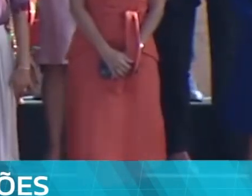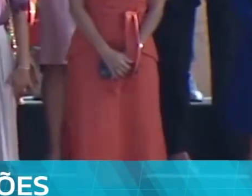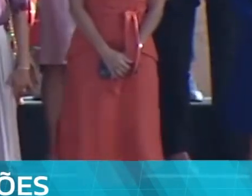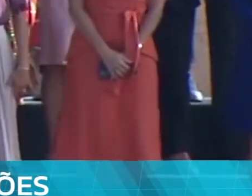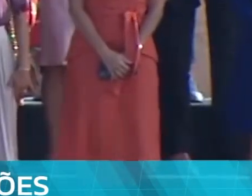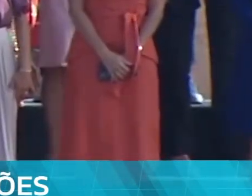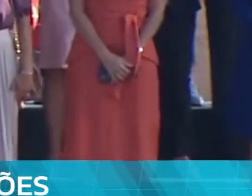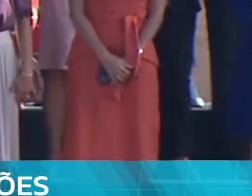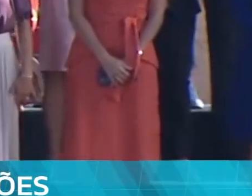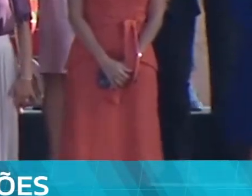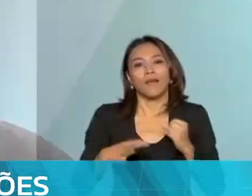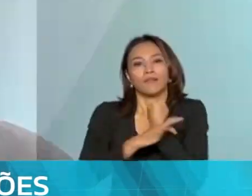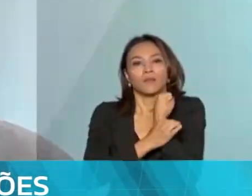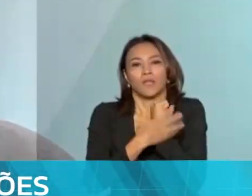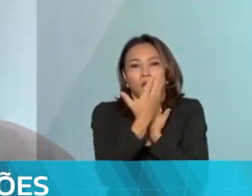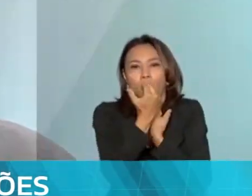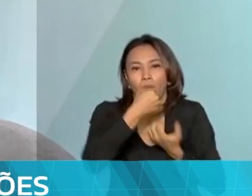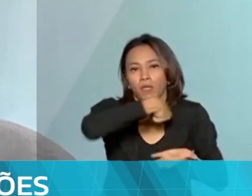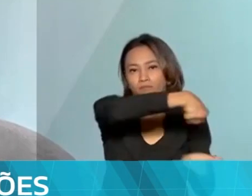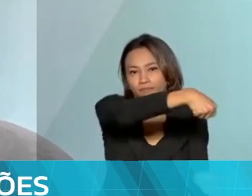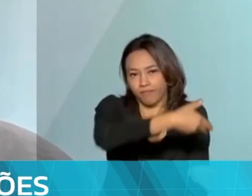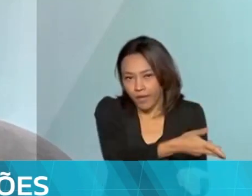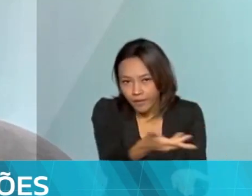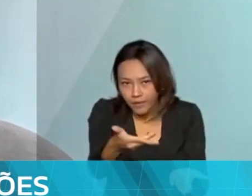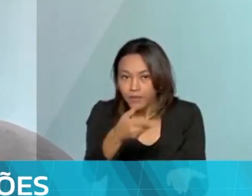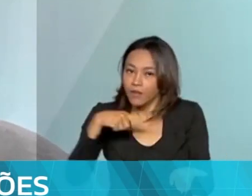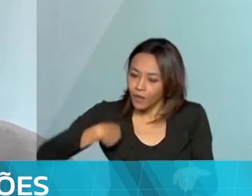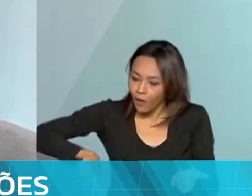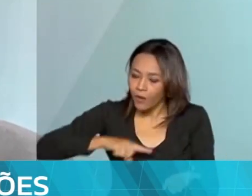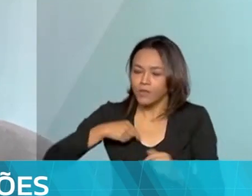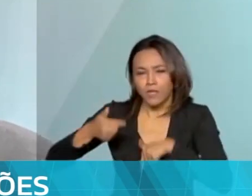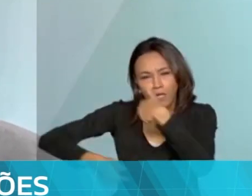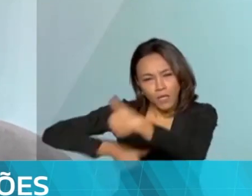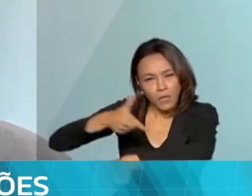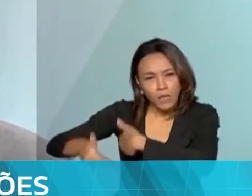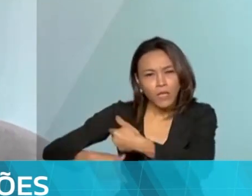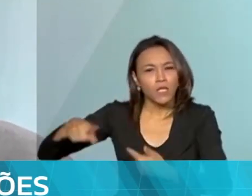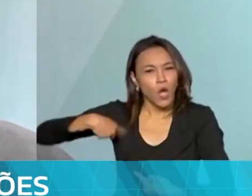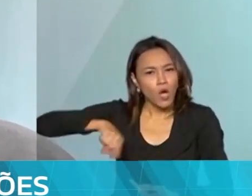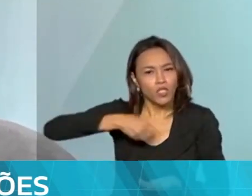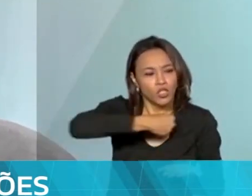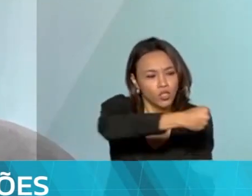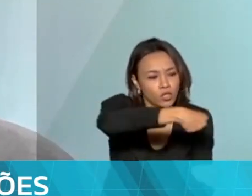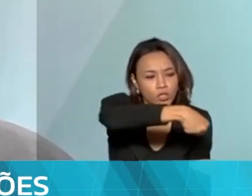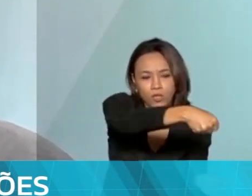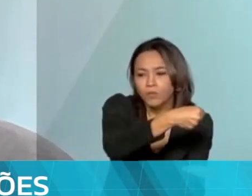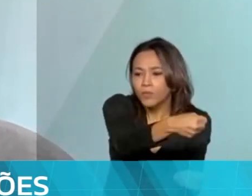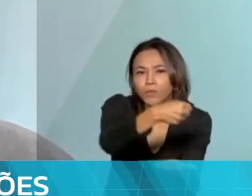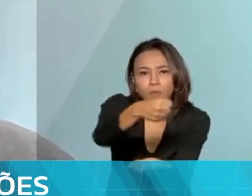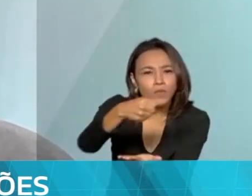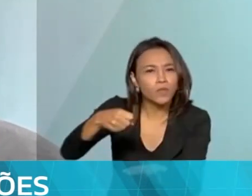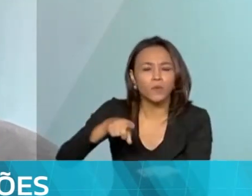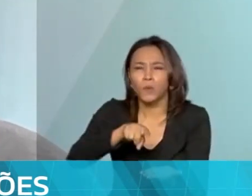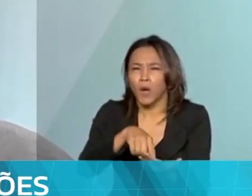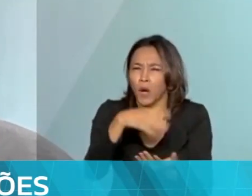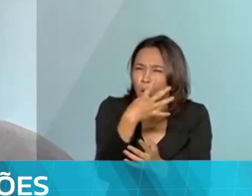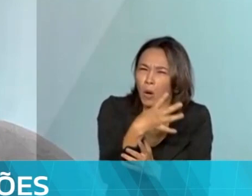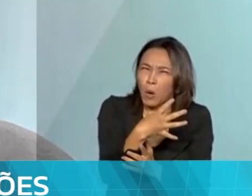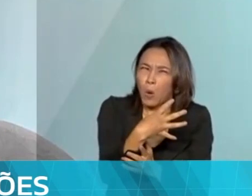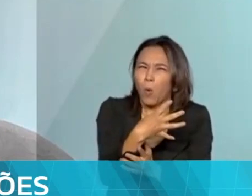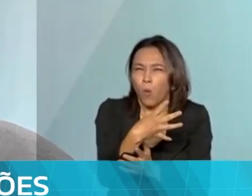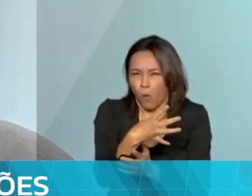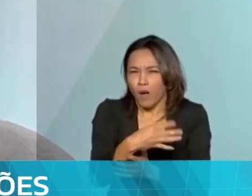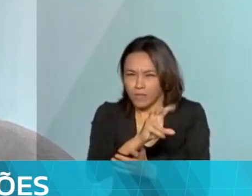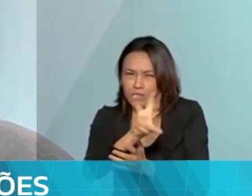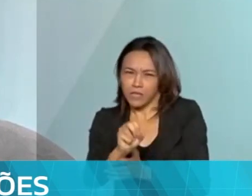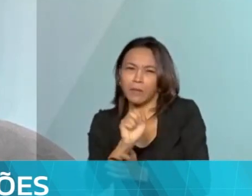comemoração ao Dia Internacional da Mulher. Foram apresentadas as ações e políticas criadas para as mulheres durante a gestão vigente. Damaris